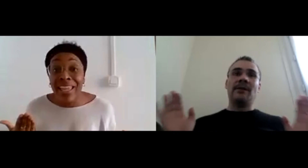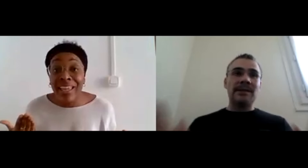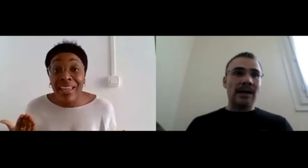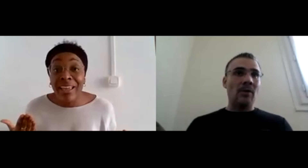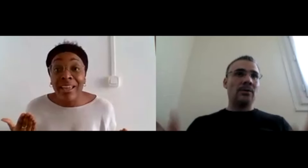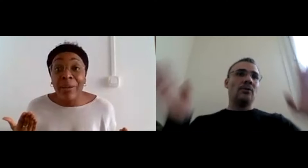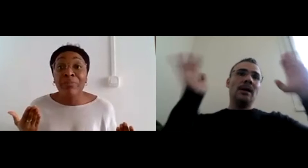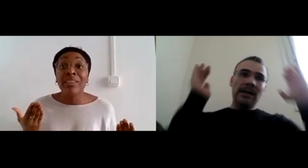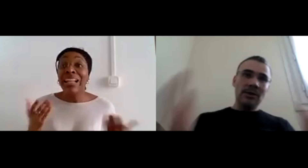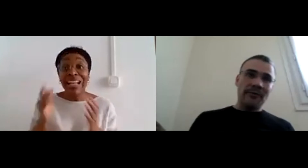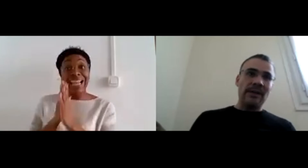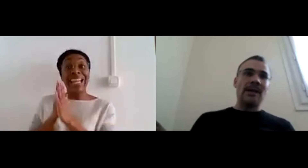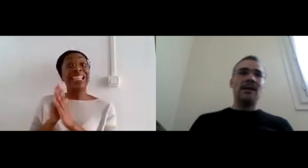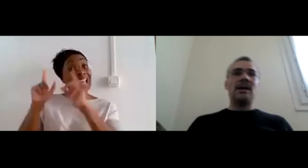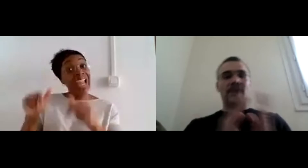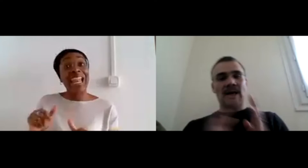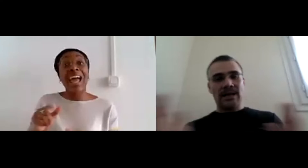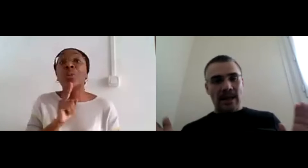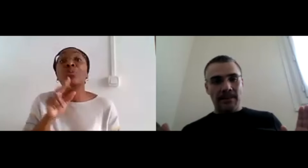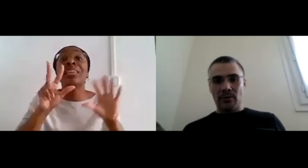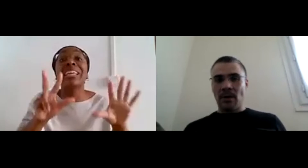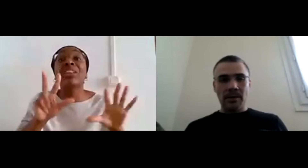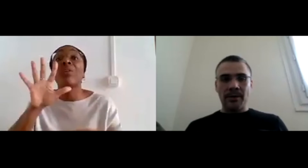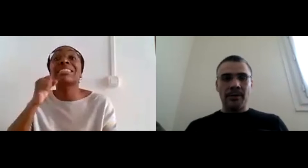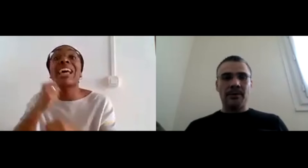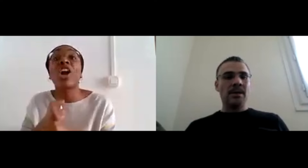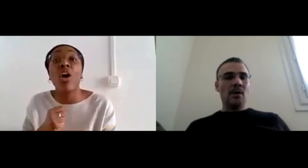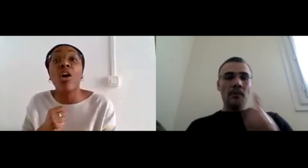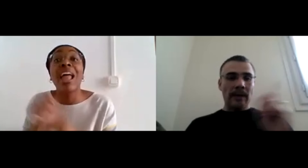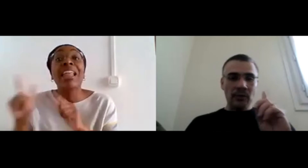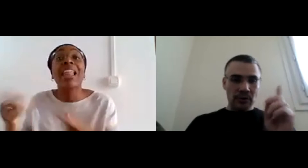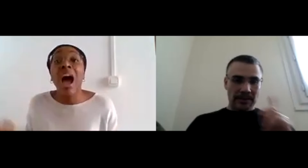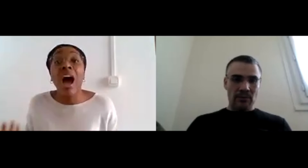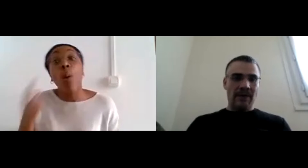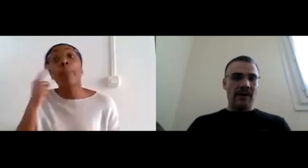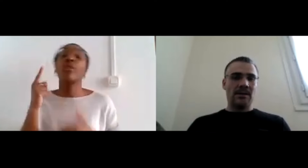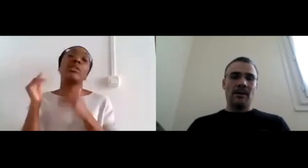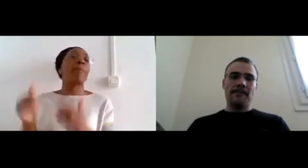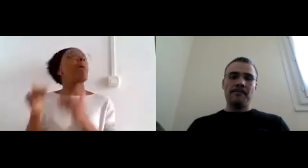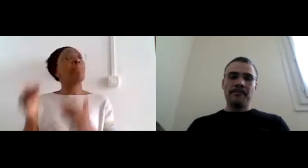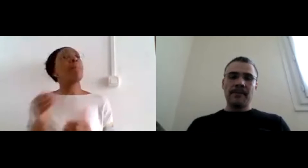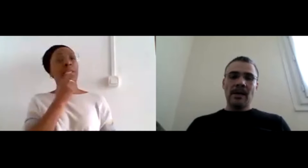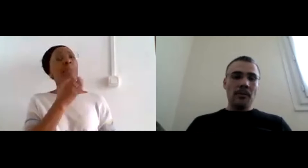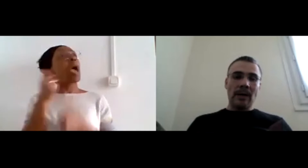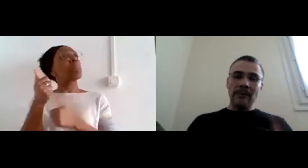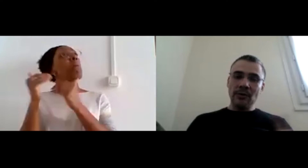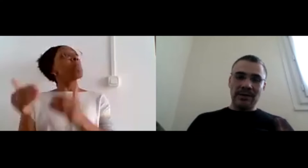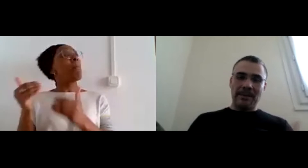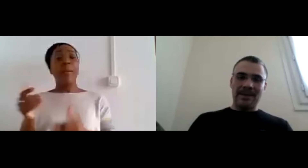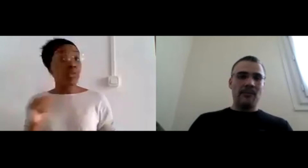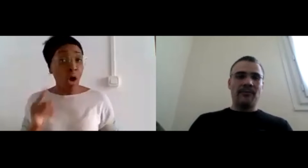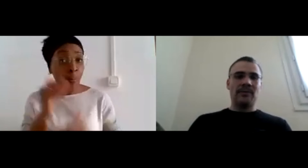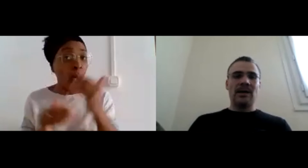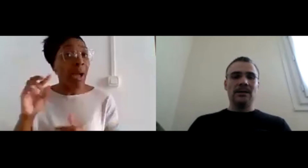fait 85 ans que l'église de Fondary est là, il faut que ça reste la même chose. Non, non, non, non, non. Le programme de Dieu, c'est pas celui-là, frère et ça. Le programme de Dieu,